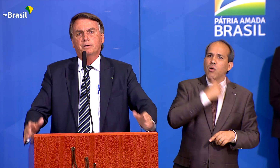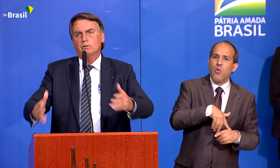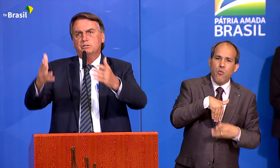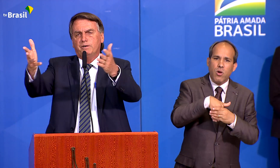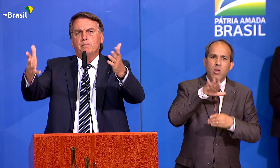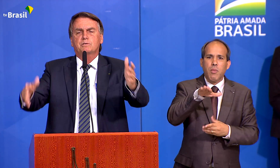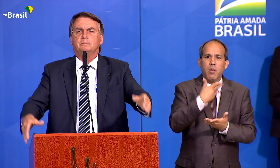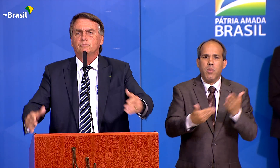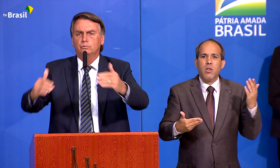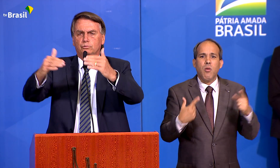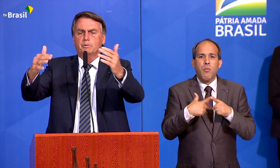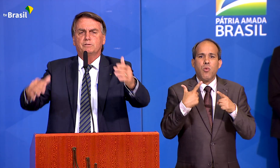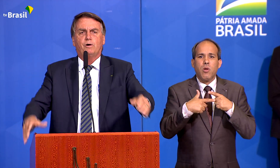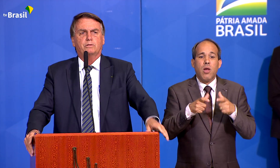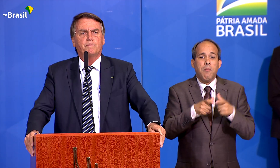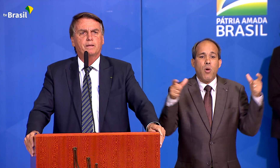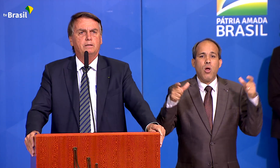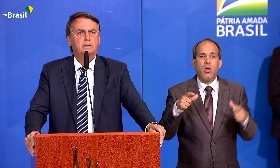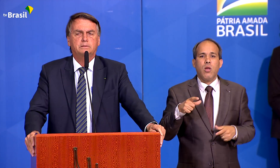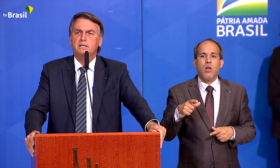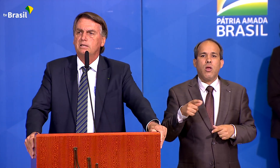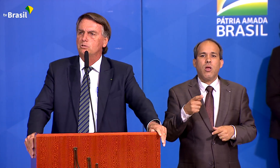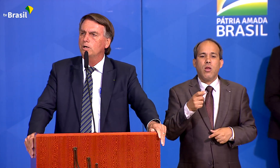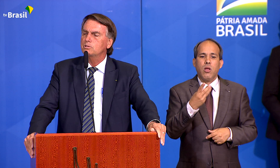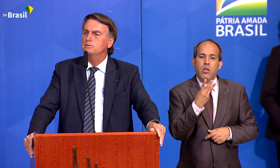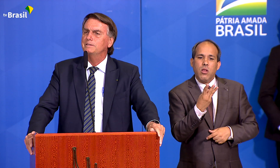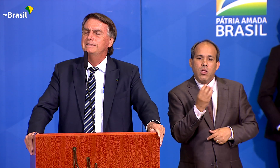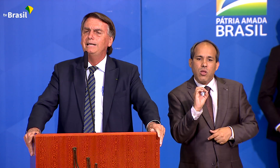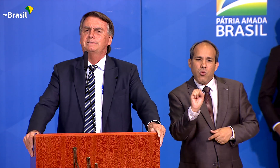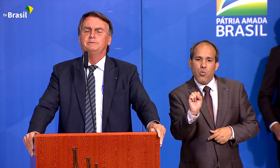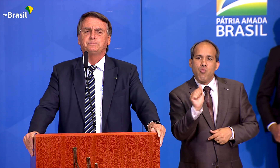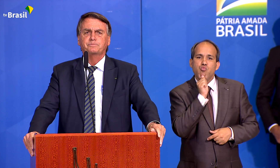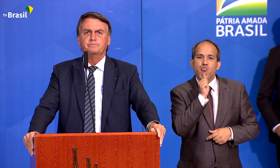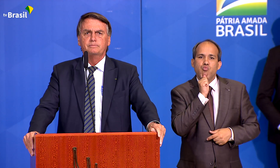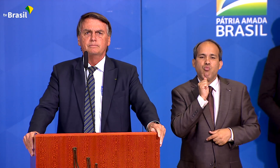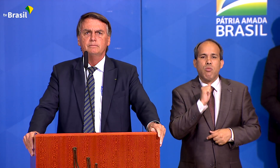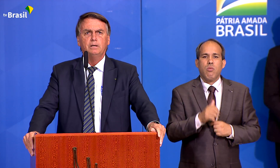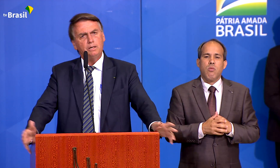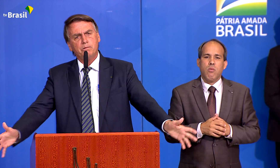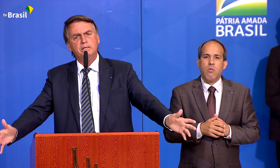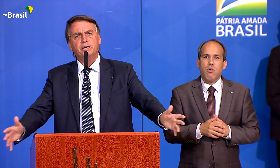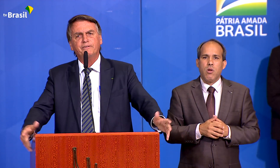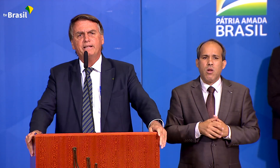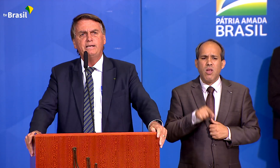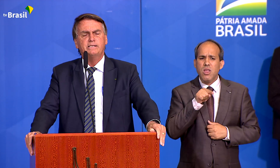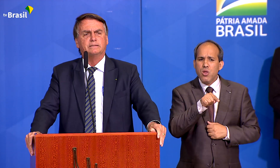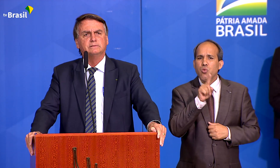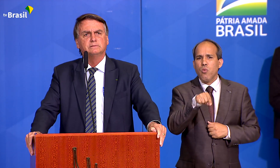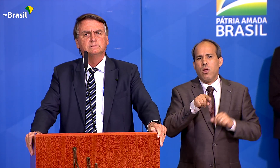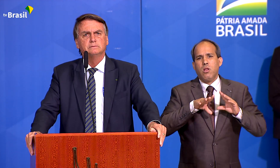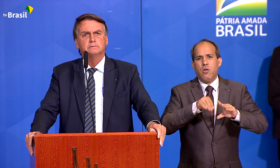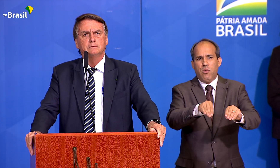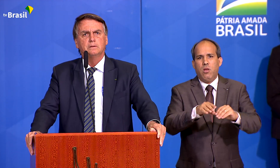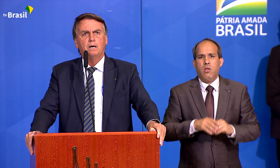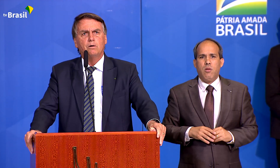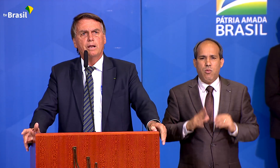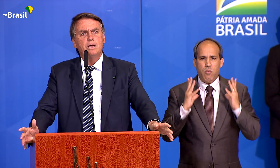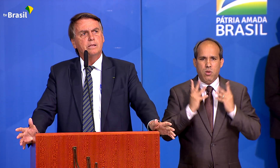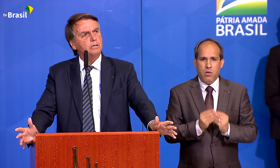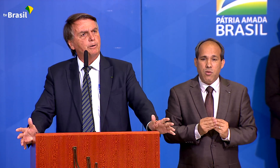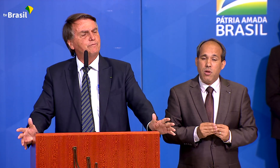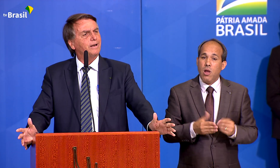perdemos porque não tivemos o número de voto 308 suficientes isso a interferência